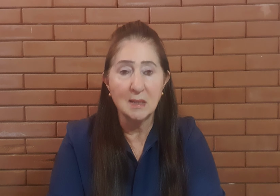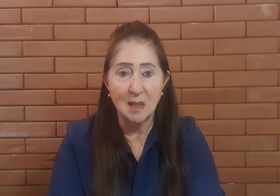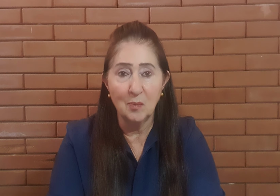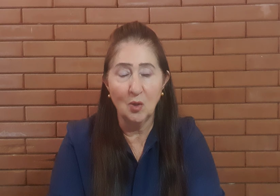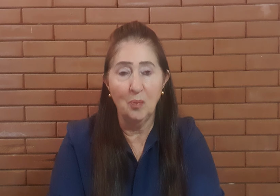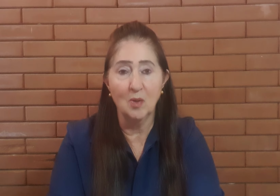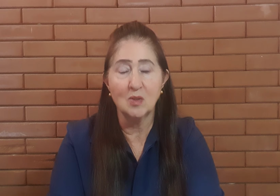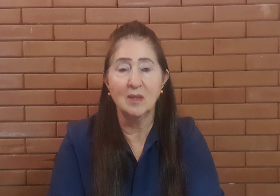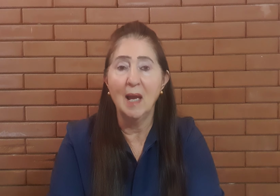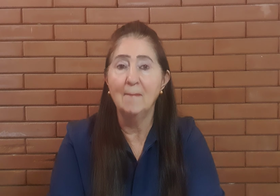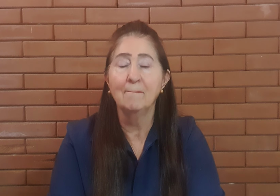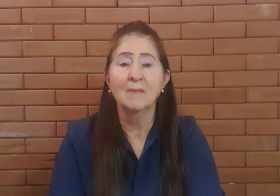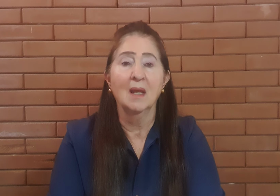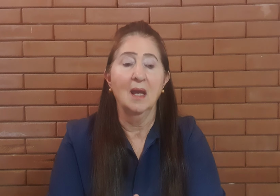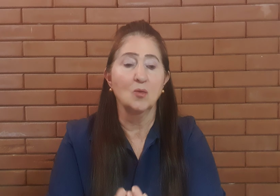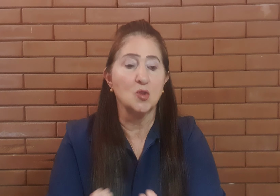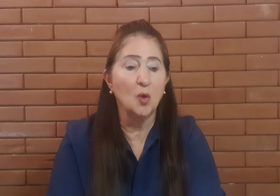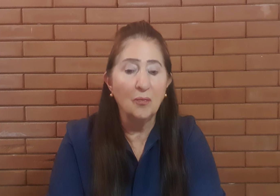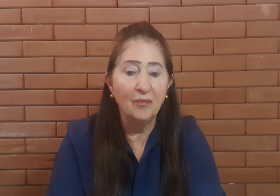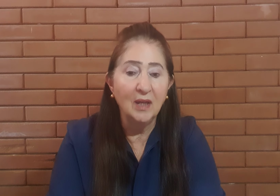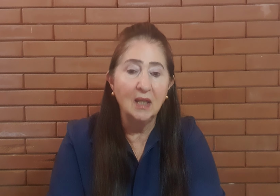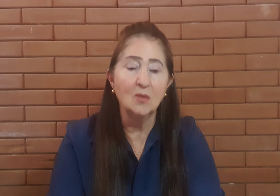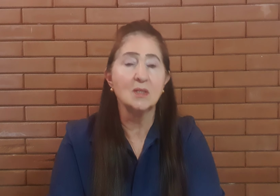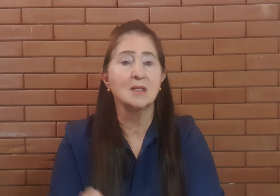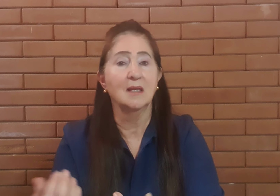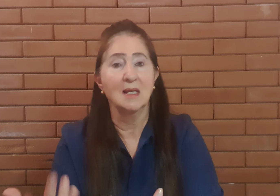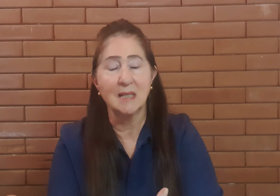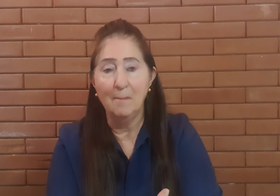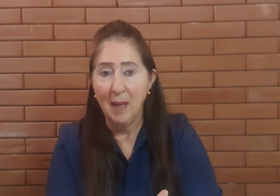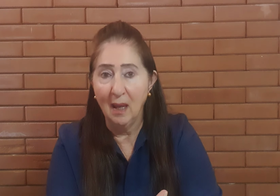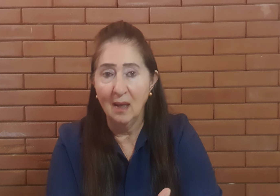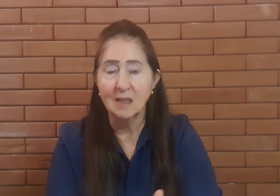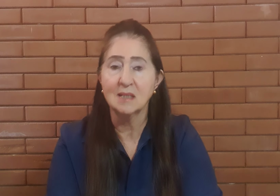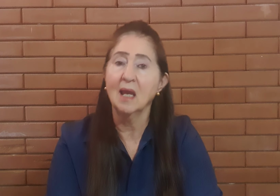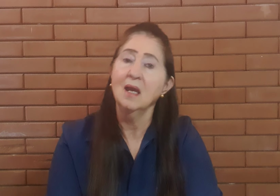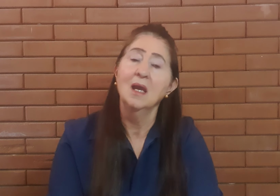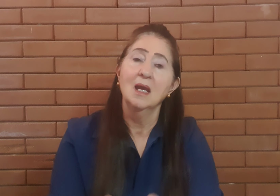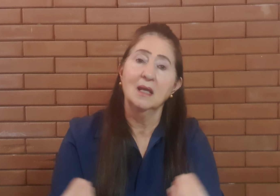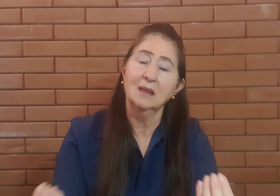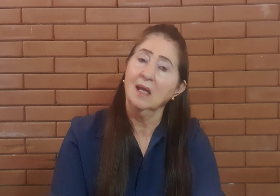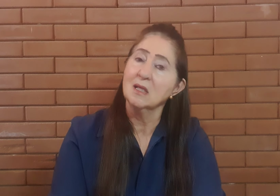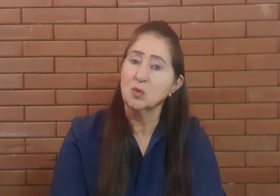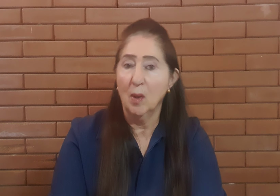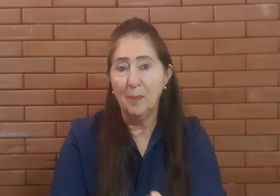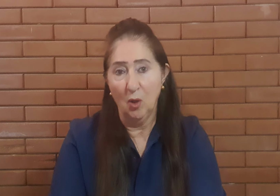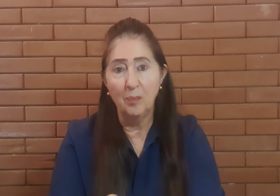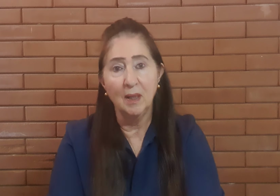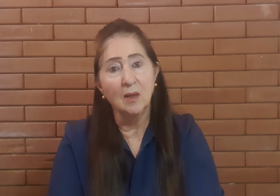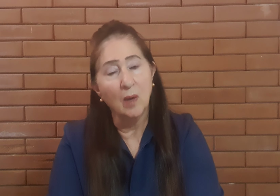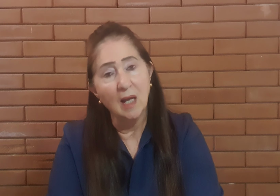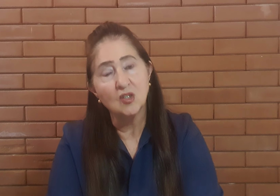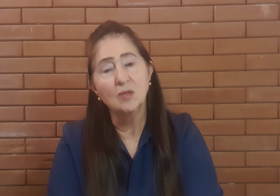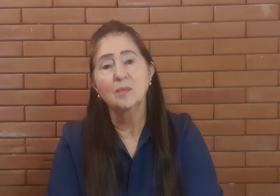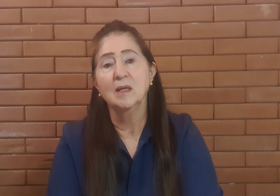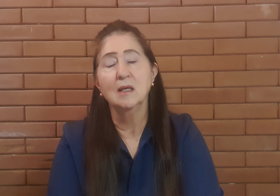exemplo que eu posso dar é dos golfinhos, das abelhas, né? Que tem a sua própria linguagem